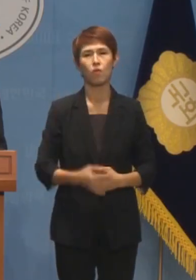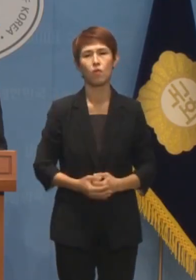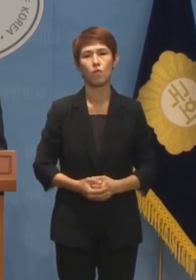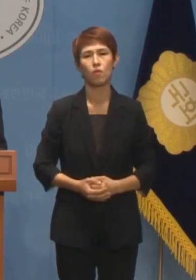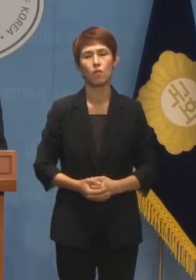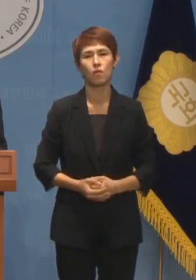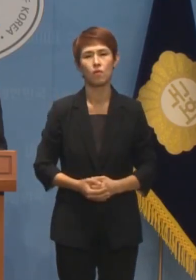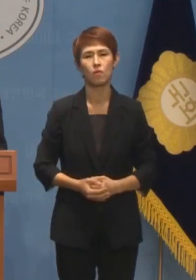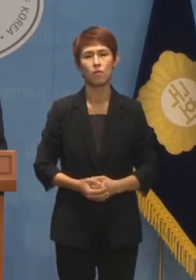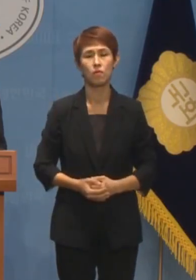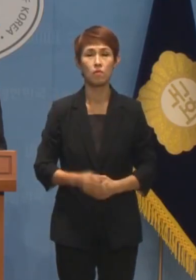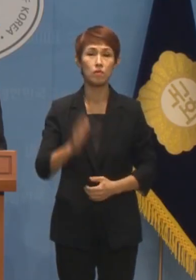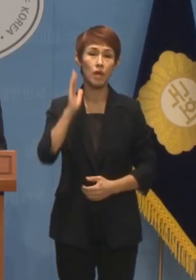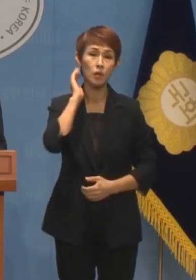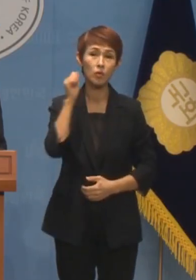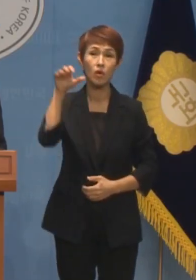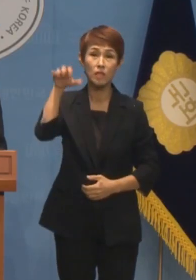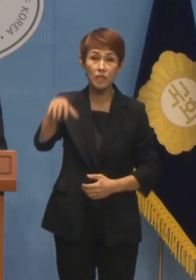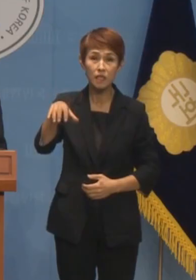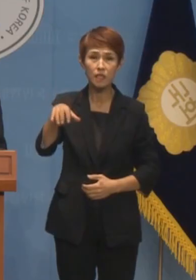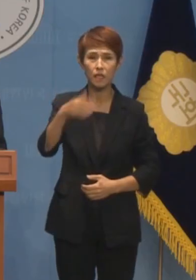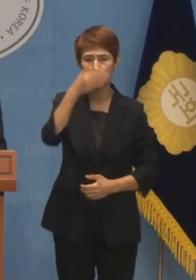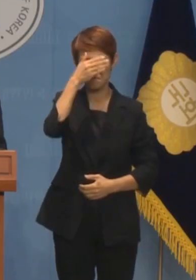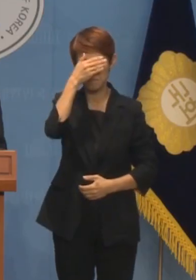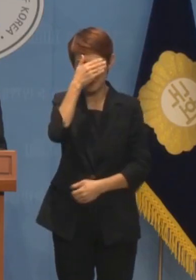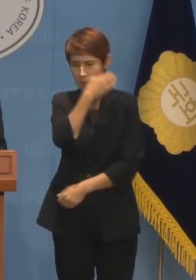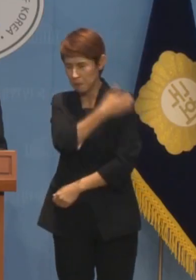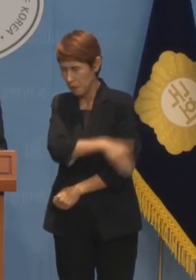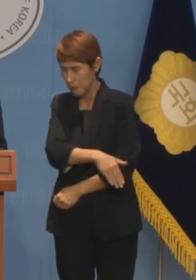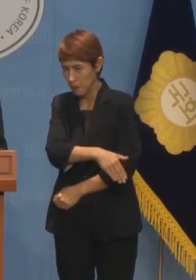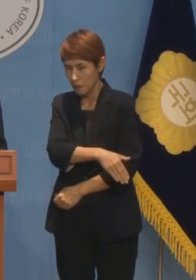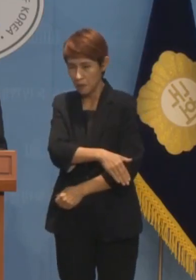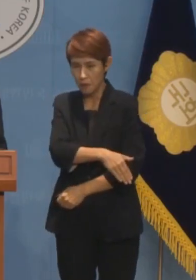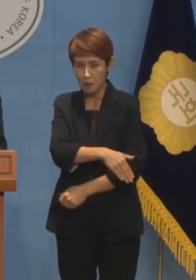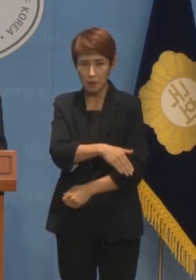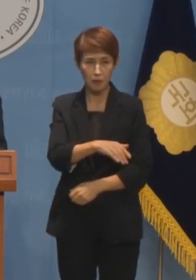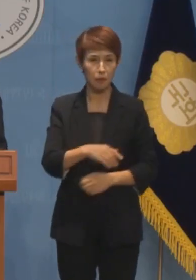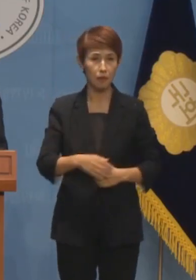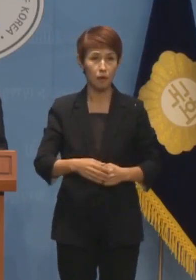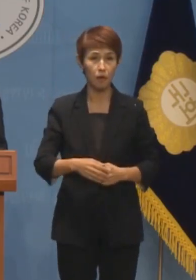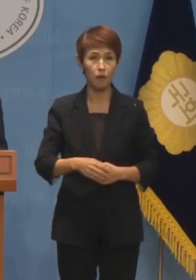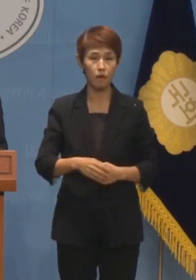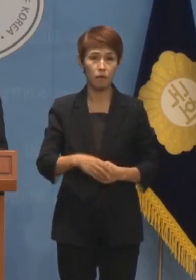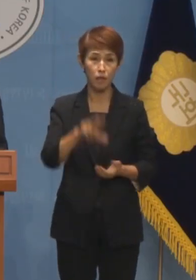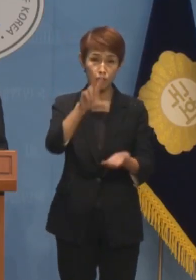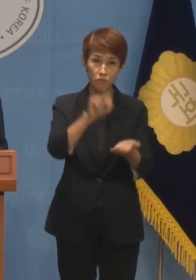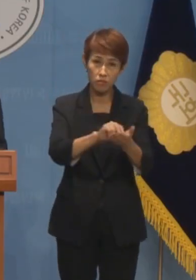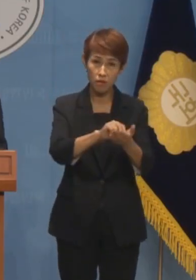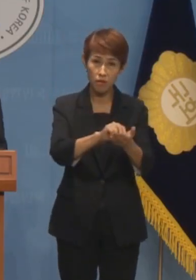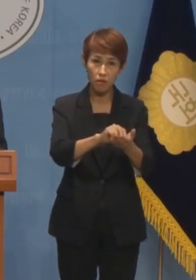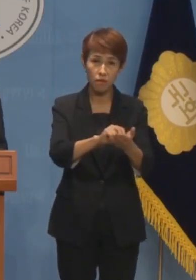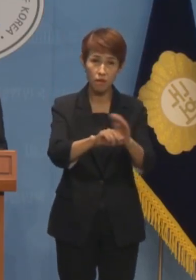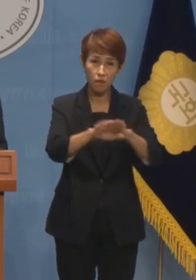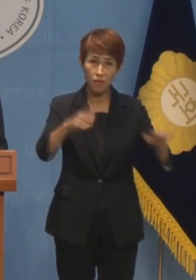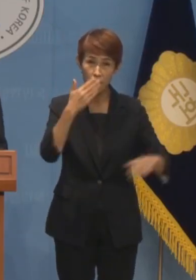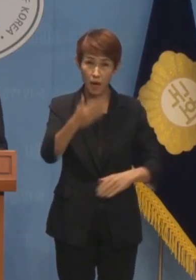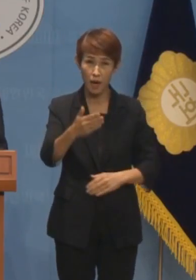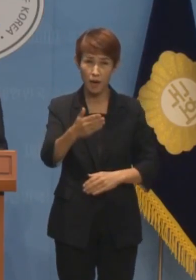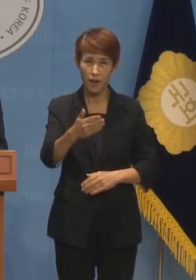용산 대통령실이 외면하고 물타기를 한다고 이 불씨가 사라지겠습니까?